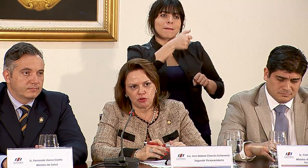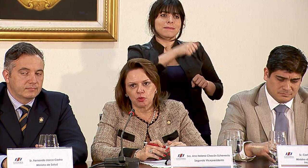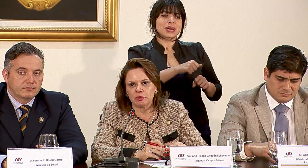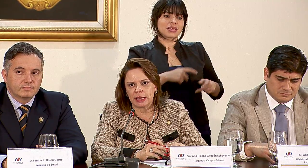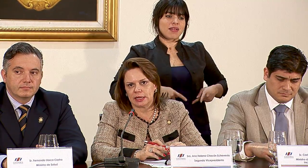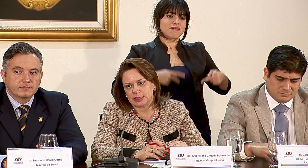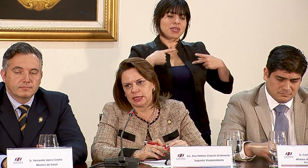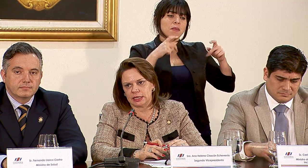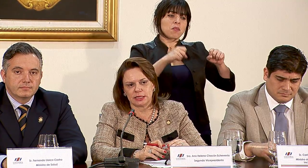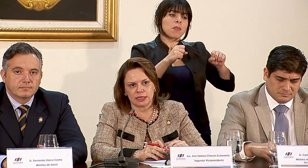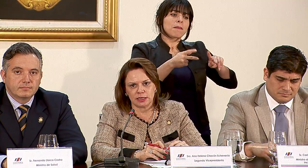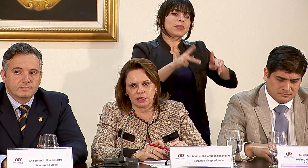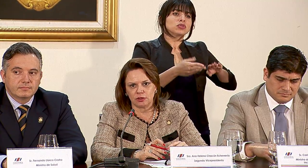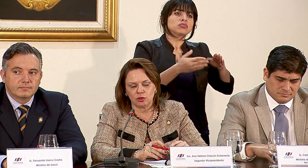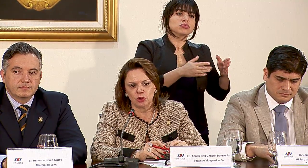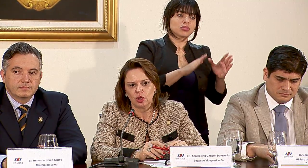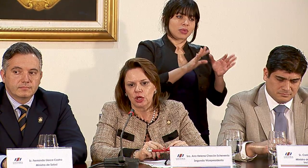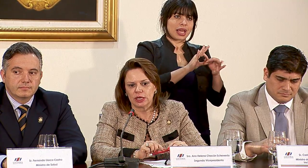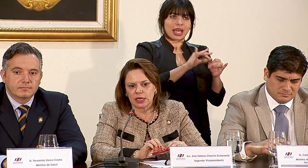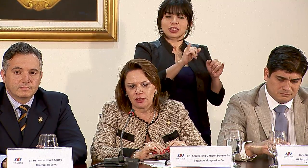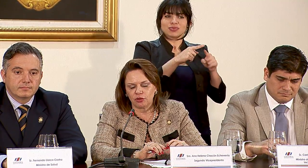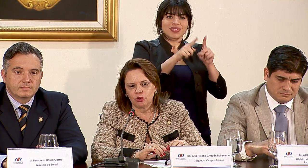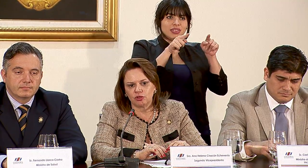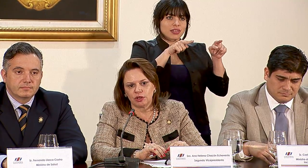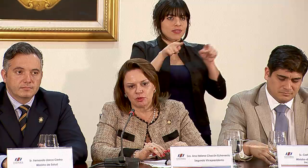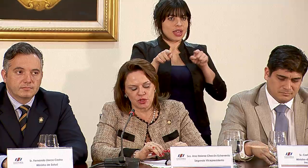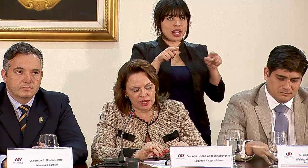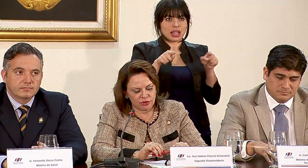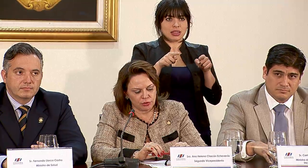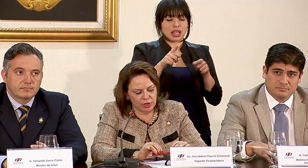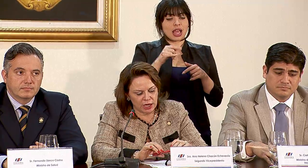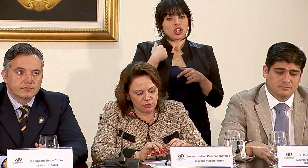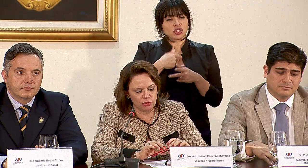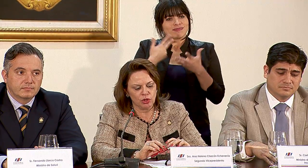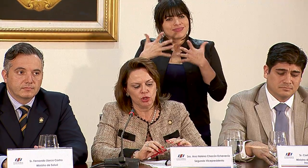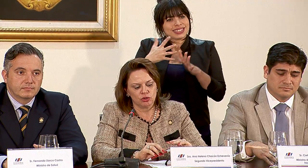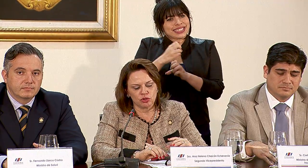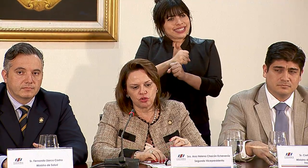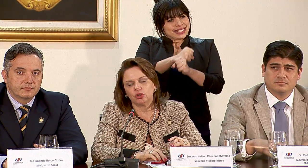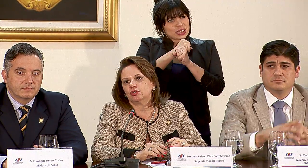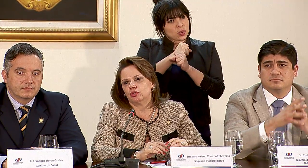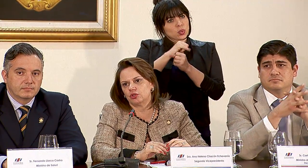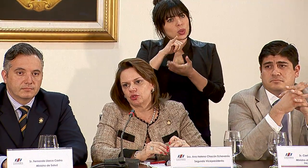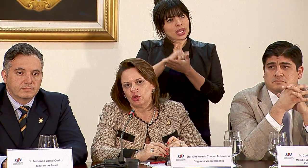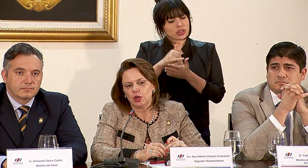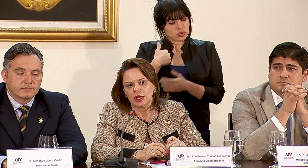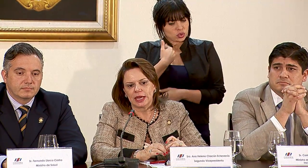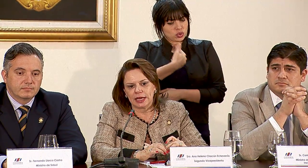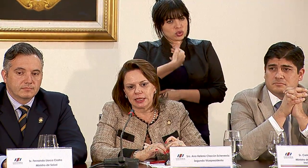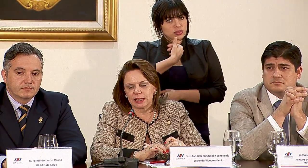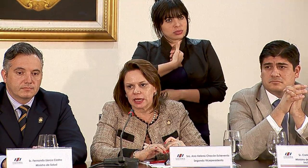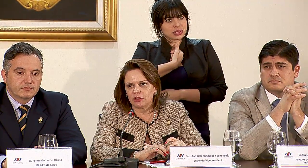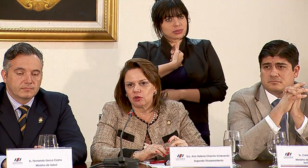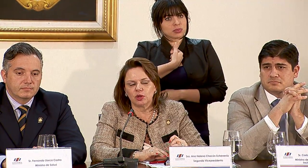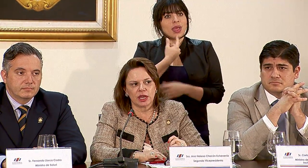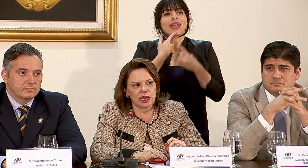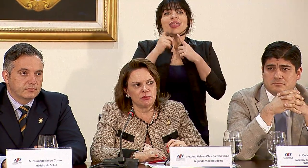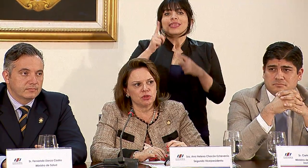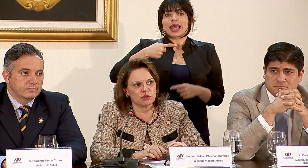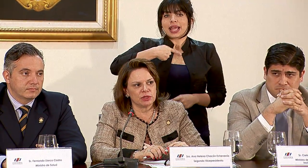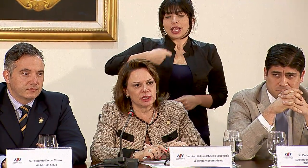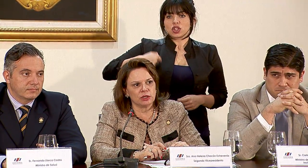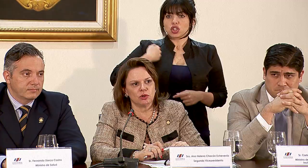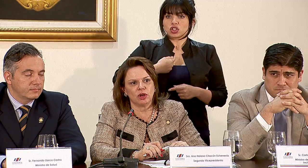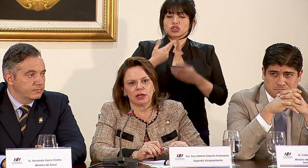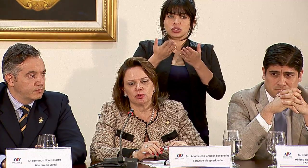vidas humanas en este sentido y eso nos hemos asegurado nosotros en el decreto que